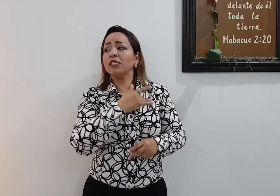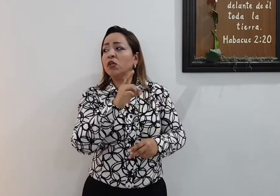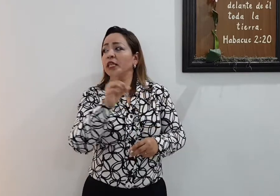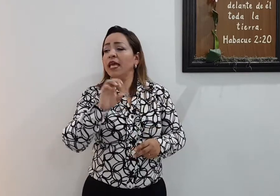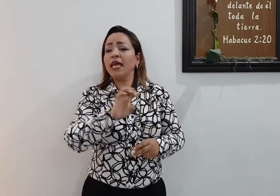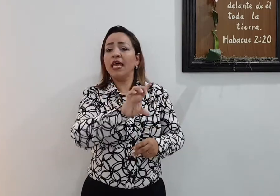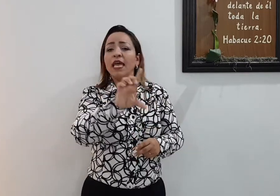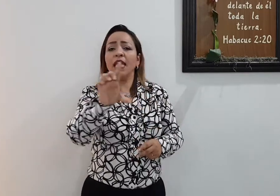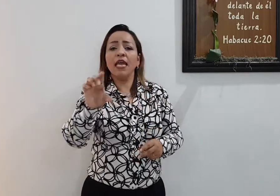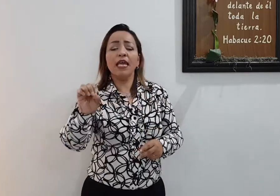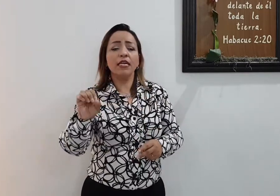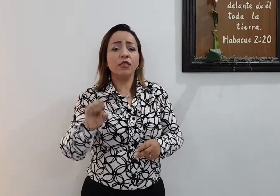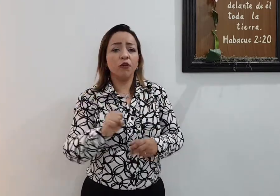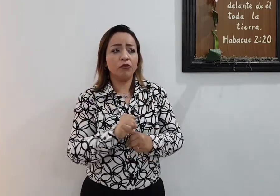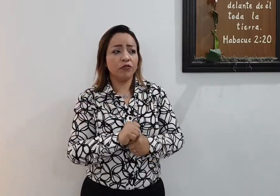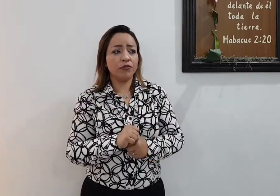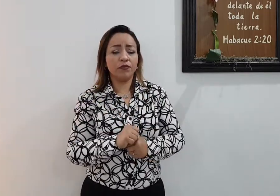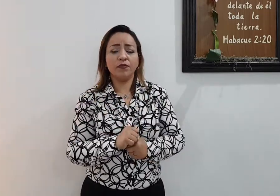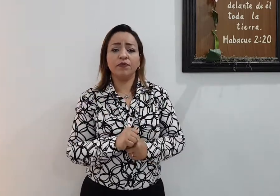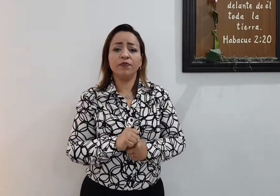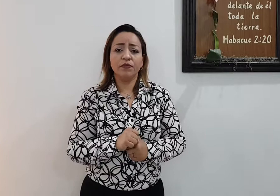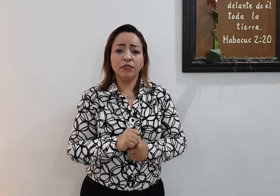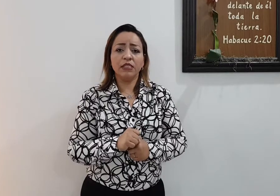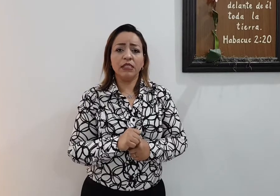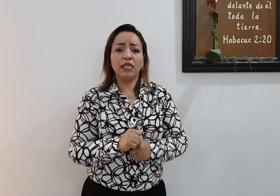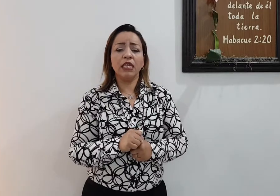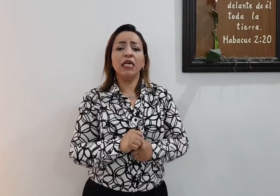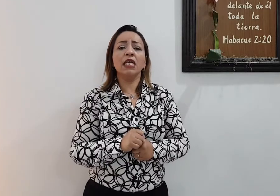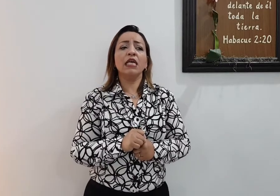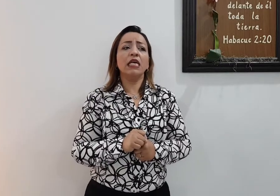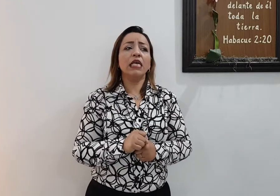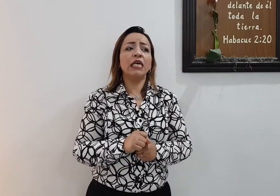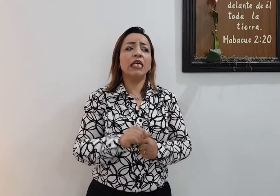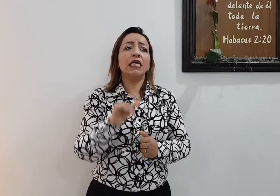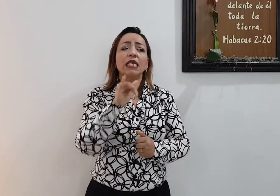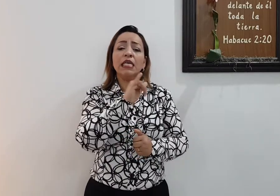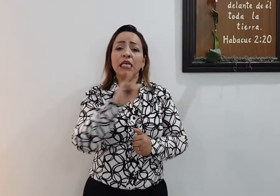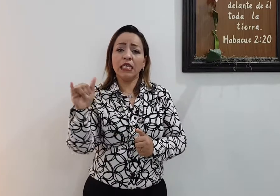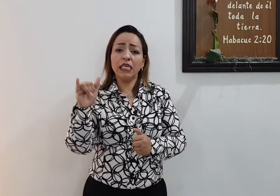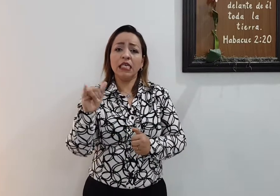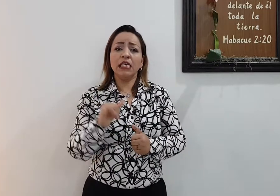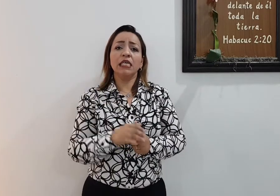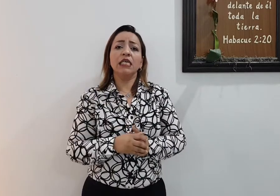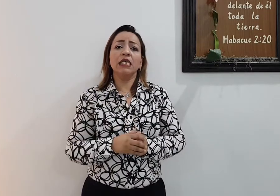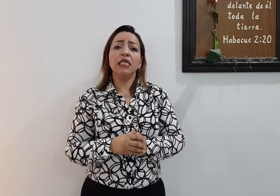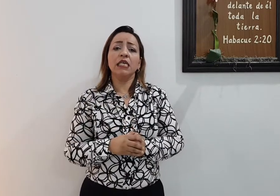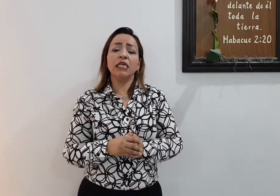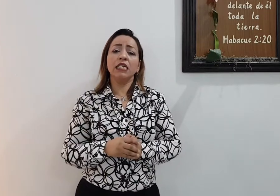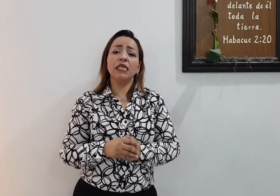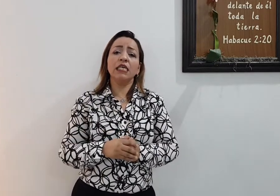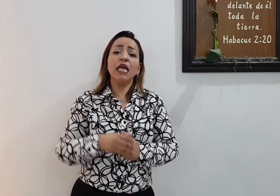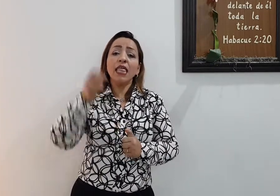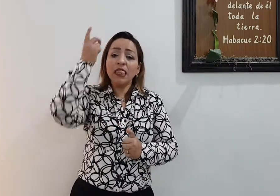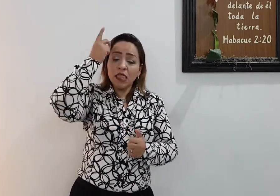tierra, el agua que habían derramado alrededor, y se hizo ahí como un pozo, porque Dios respondió a la